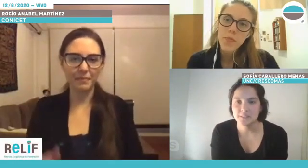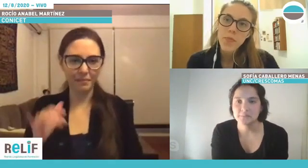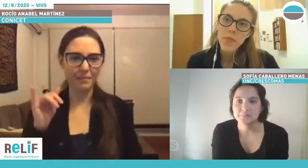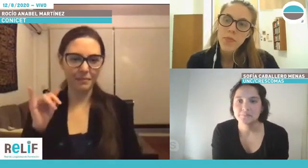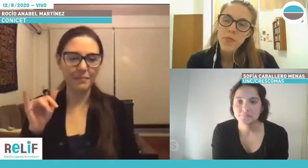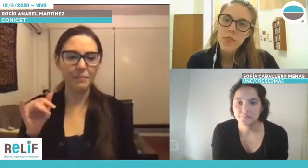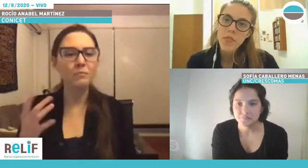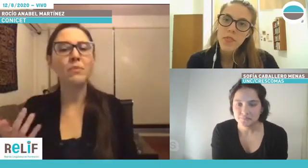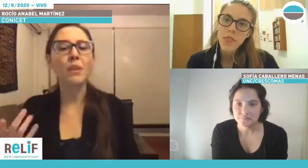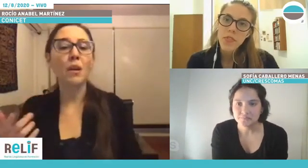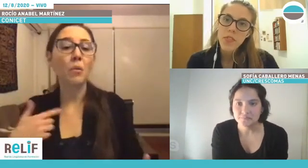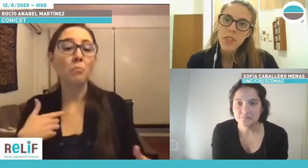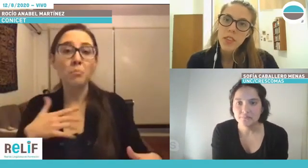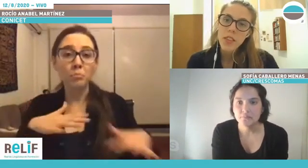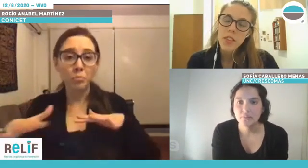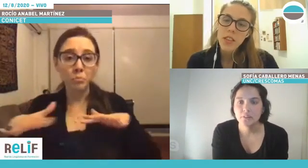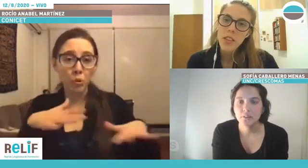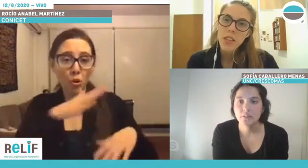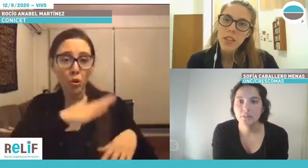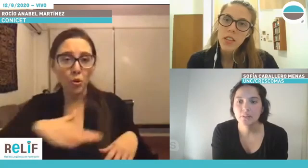Sí, sí, sí.